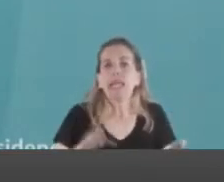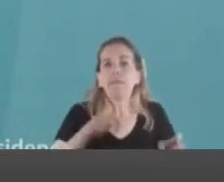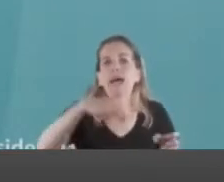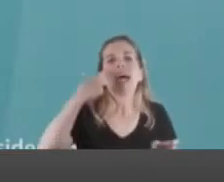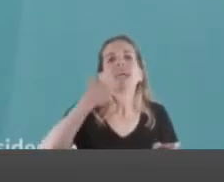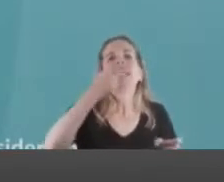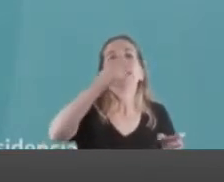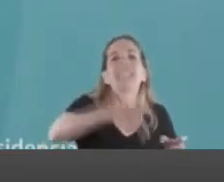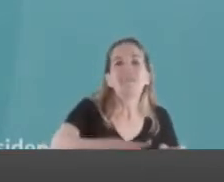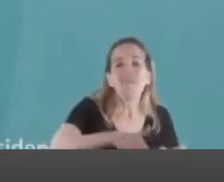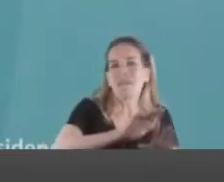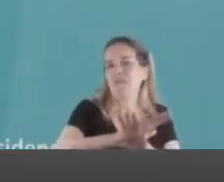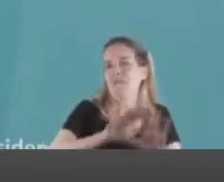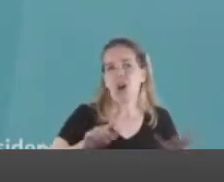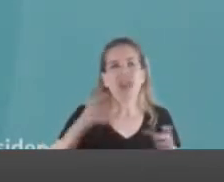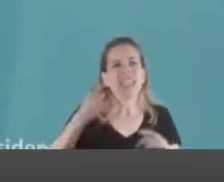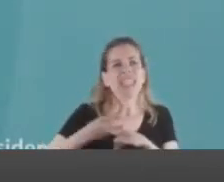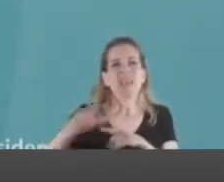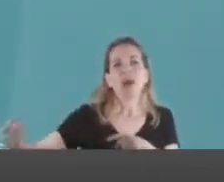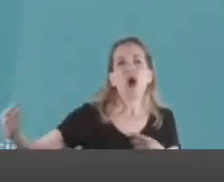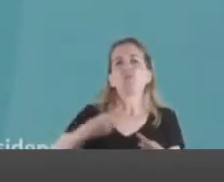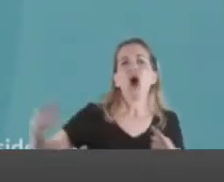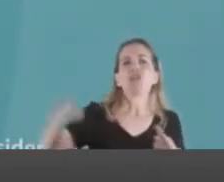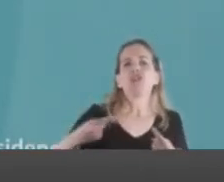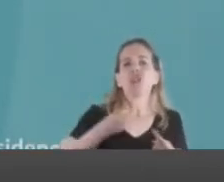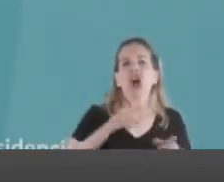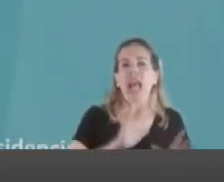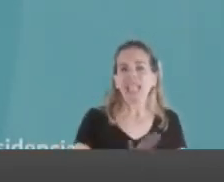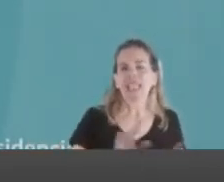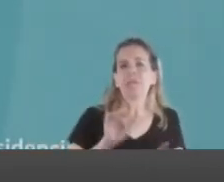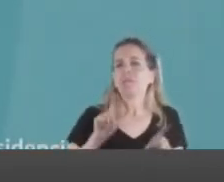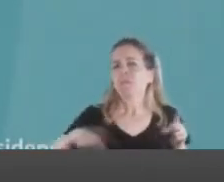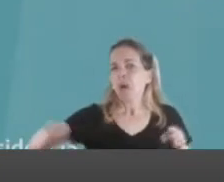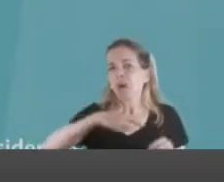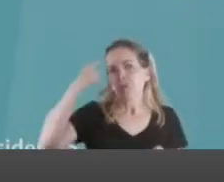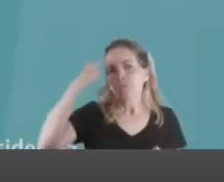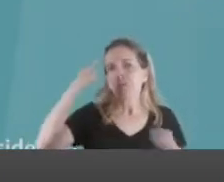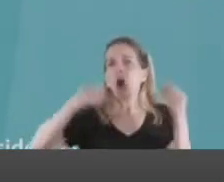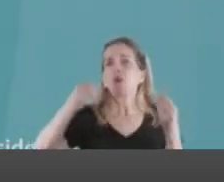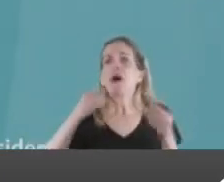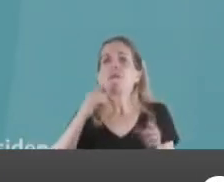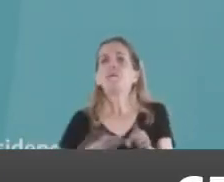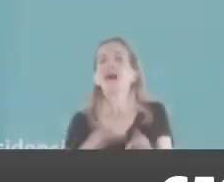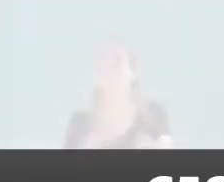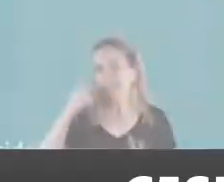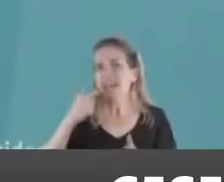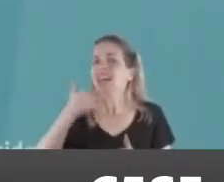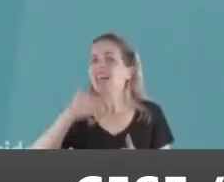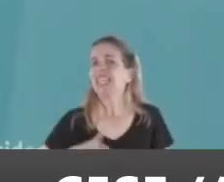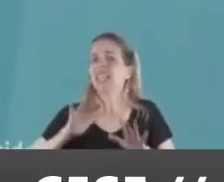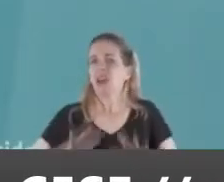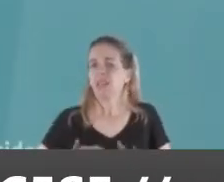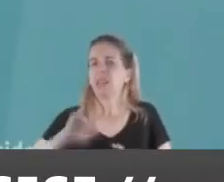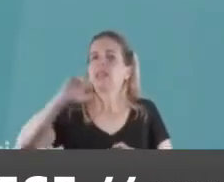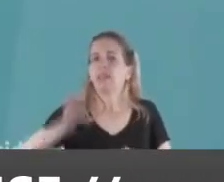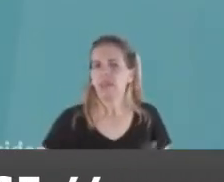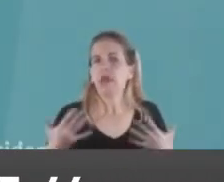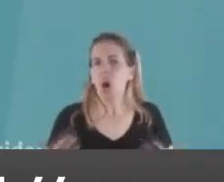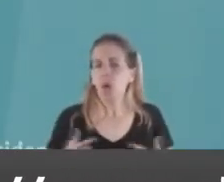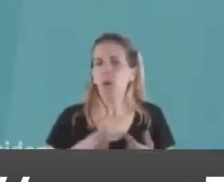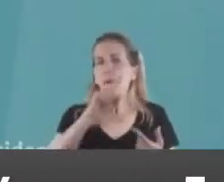hablar de otro tema que de lo que nosotros queremos hablar, que es de la persecución a la vicepresidenta Cristina Fernández de Kirchner. El presidente,